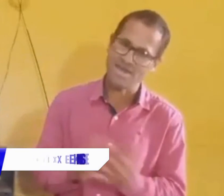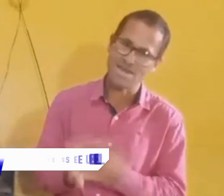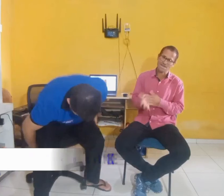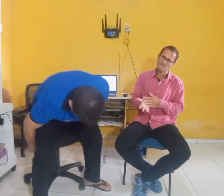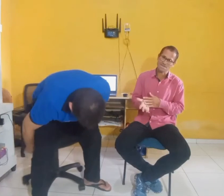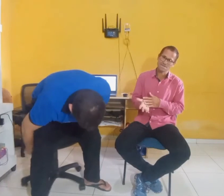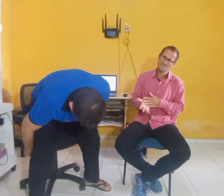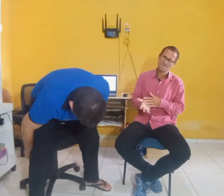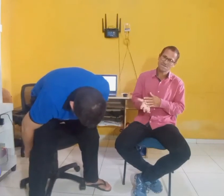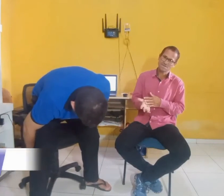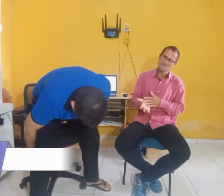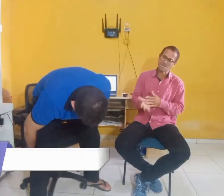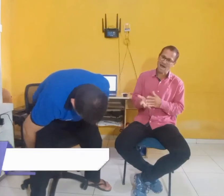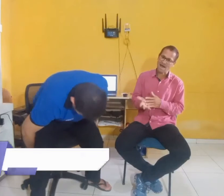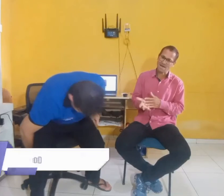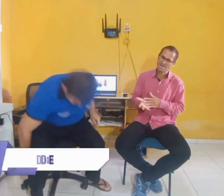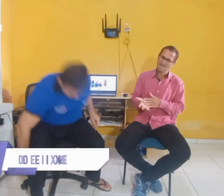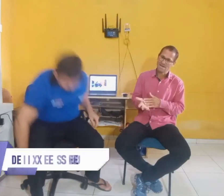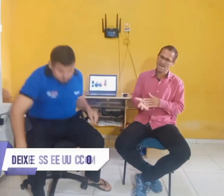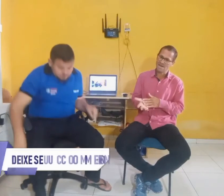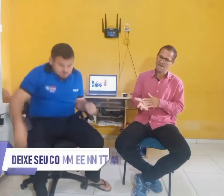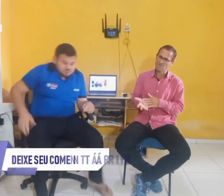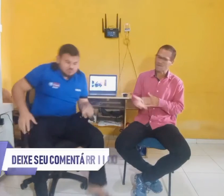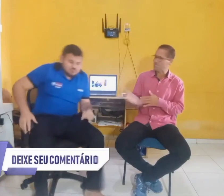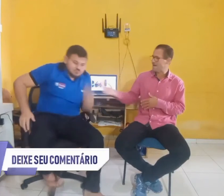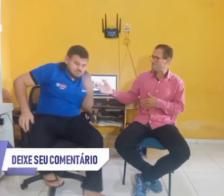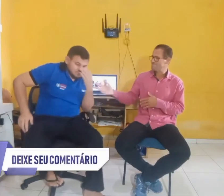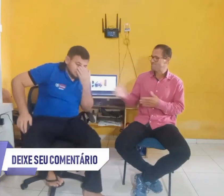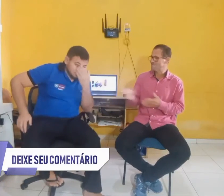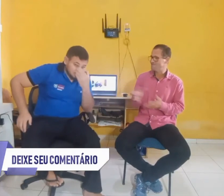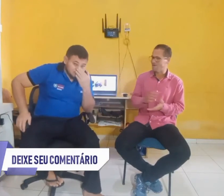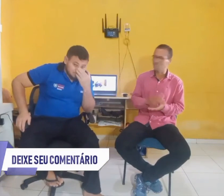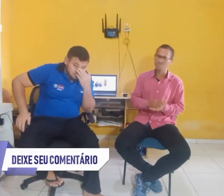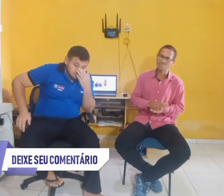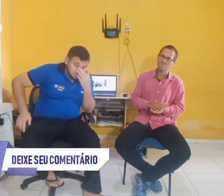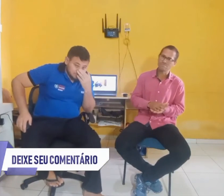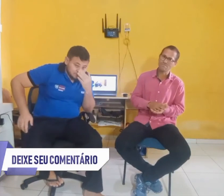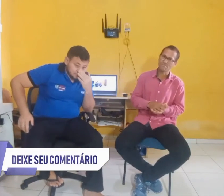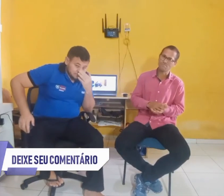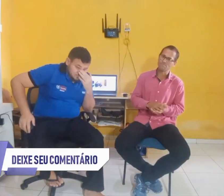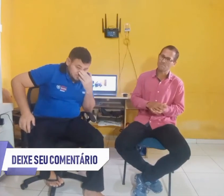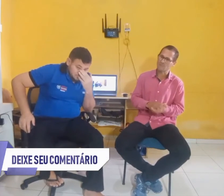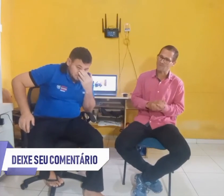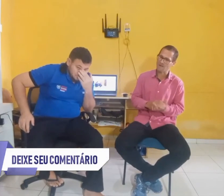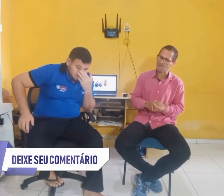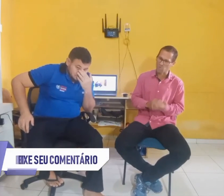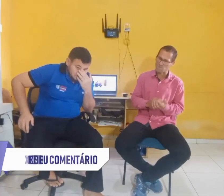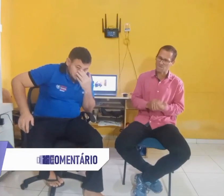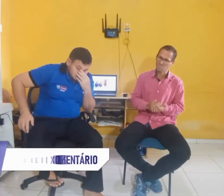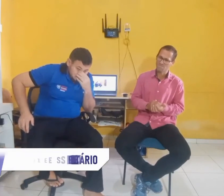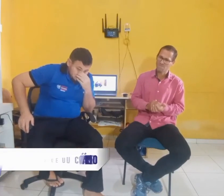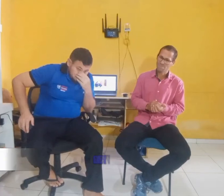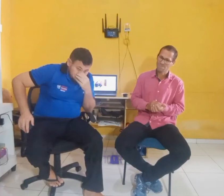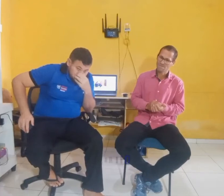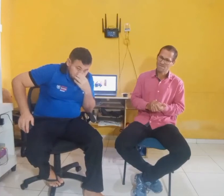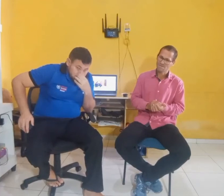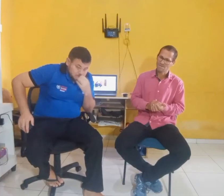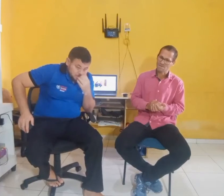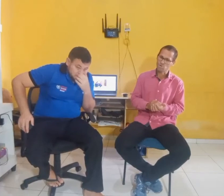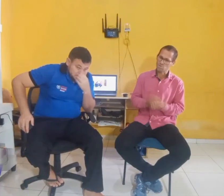eles, se está contaminado com alguma coisa que eu não